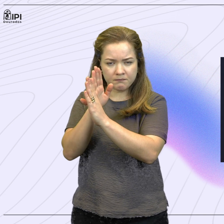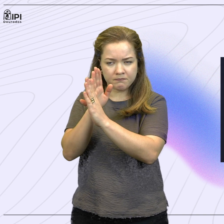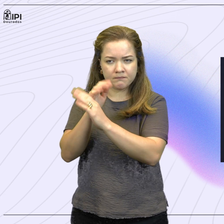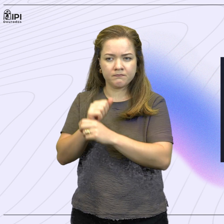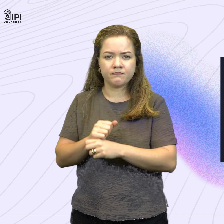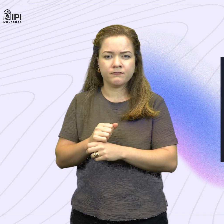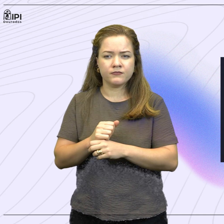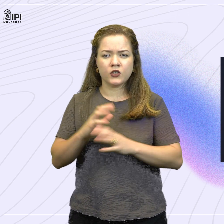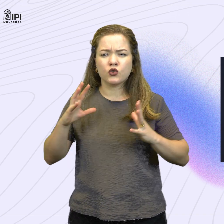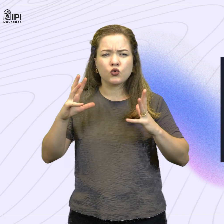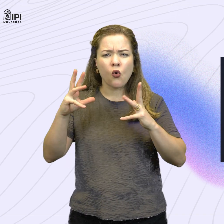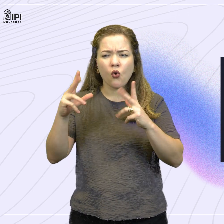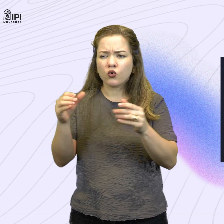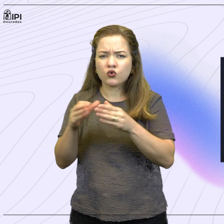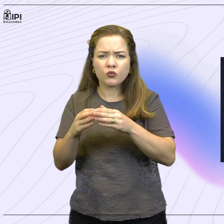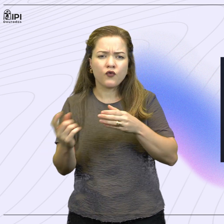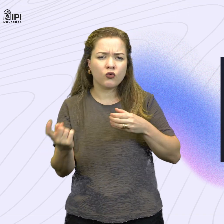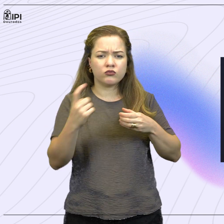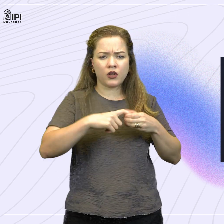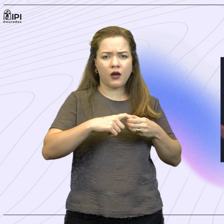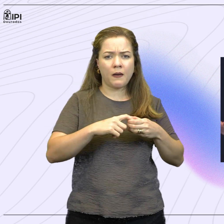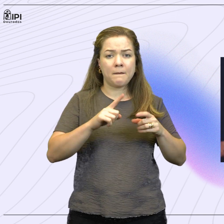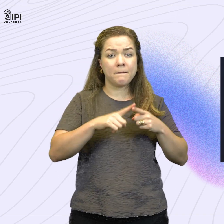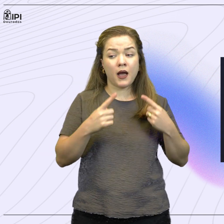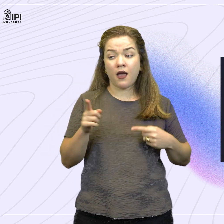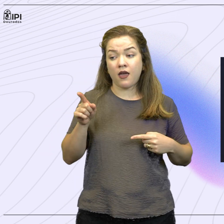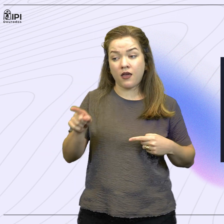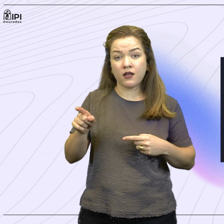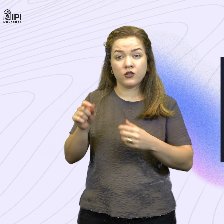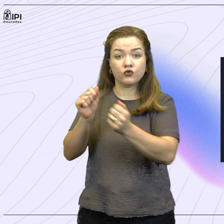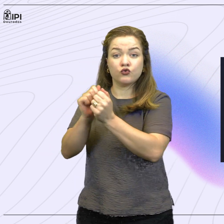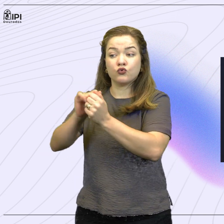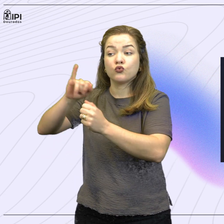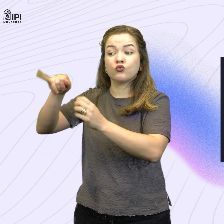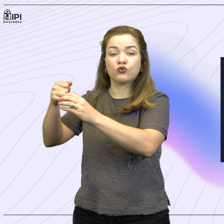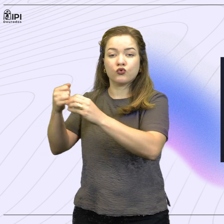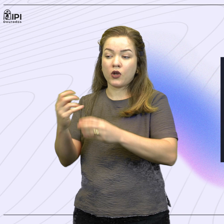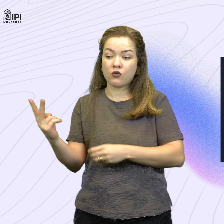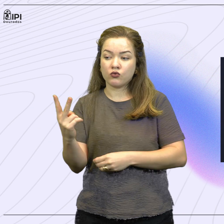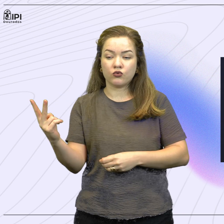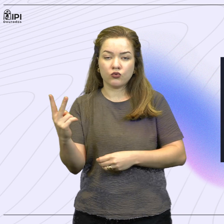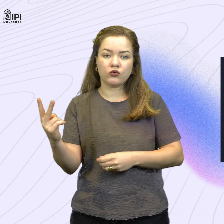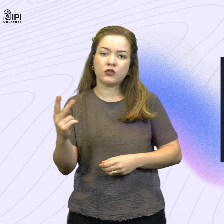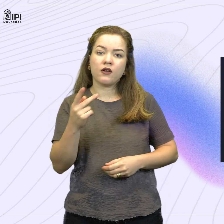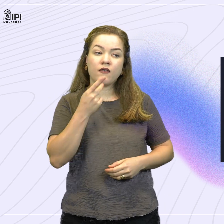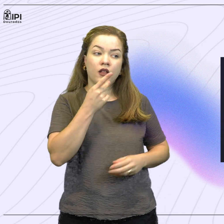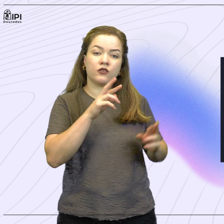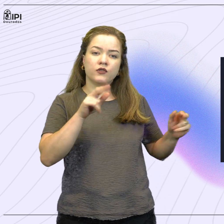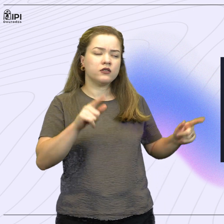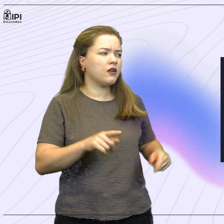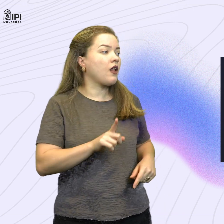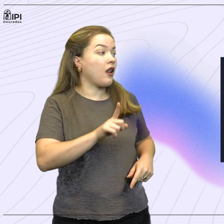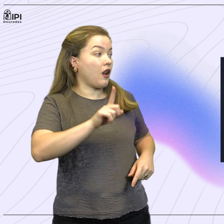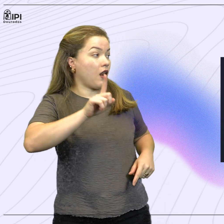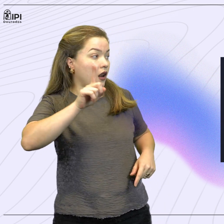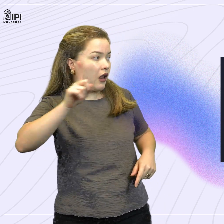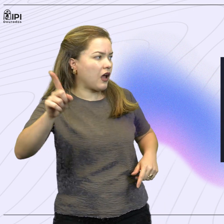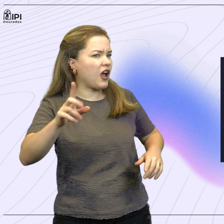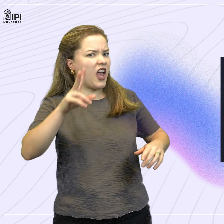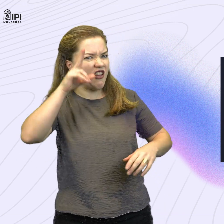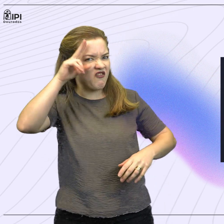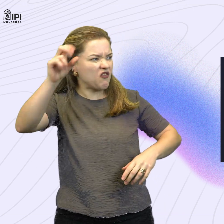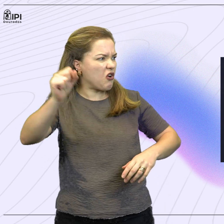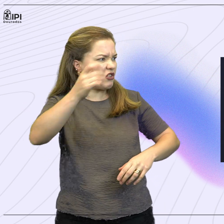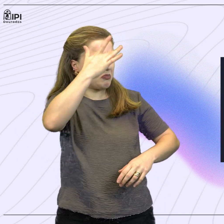todos voltaram falando um monte de coisa, mas eles e Josué, eles tiveram uma outra visão. Ele falou, realmente os caras são fortes, os caras são grandes, a terra